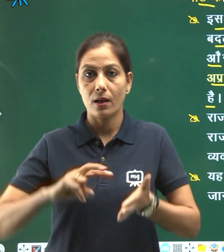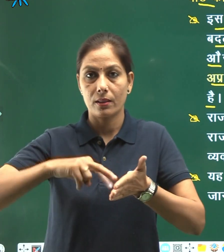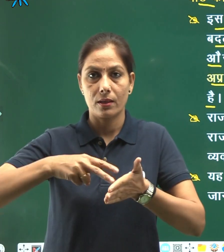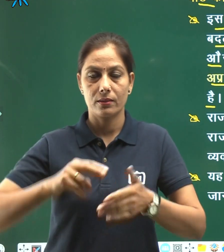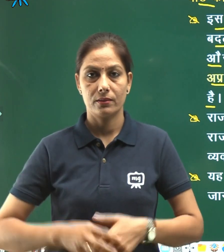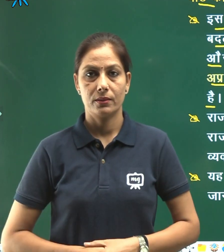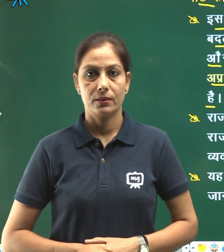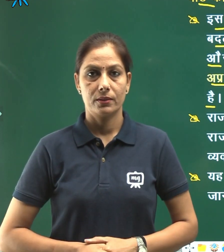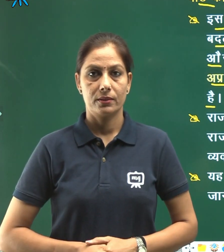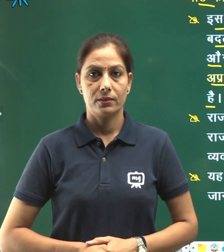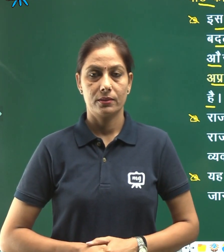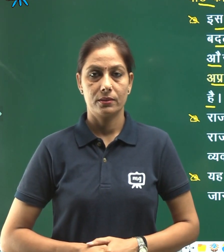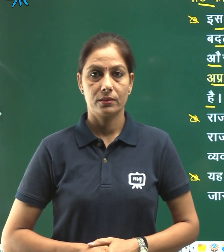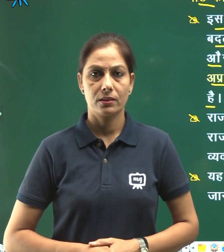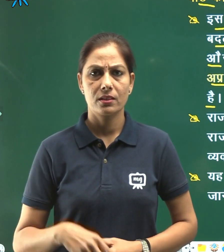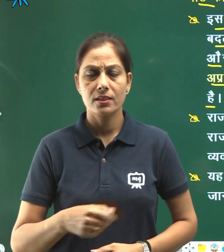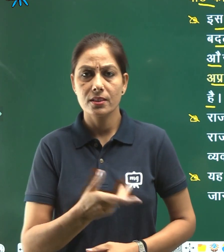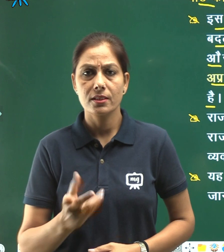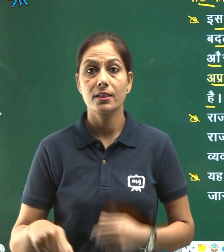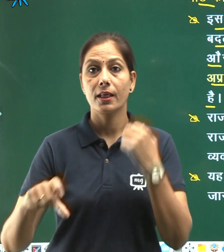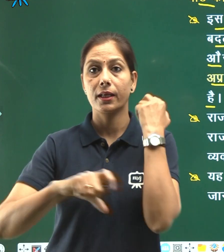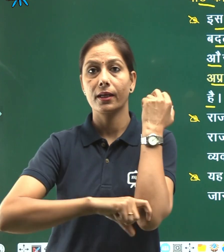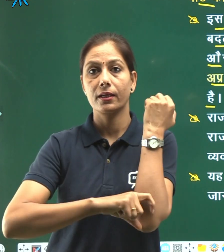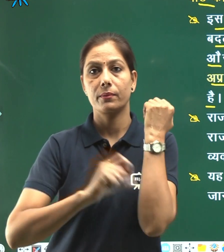अर्थात इसी देश में